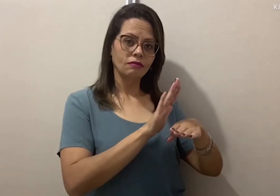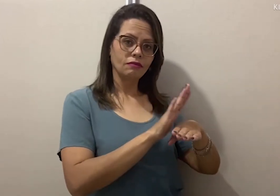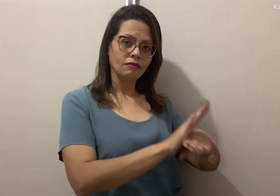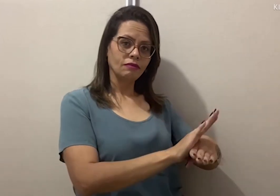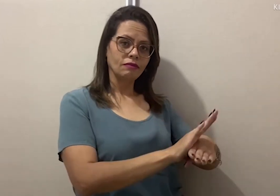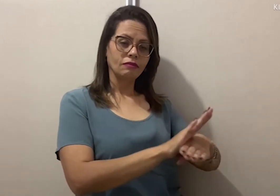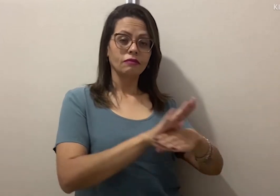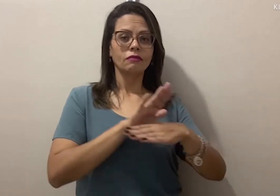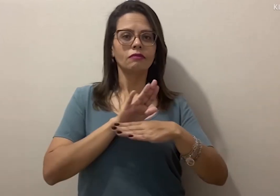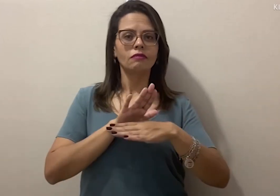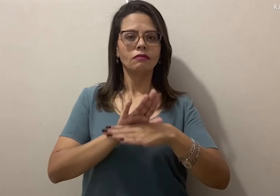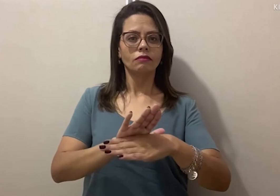Ajudar.